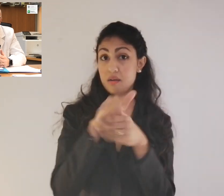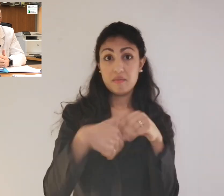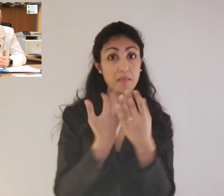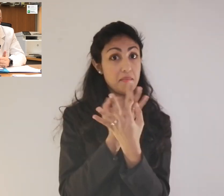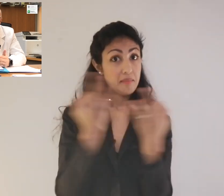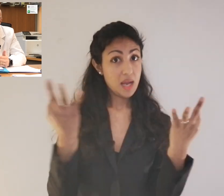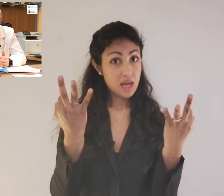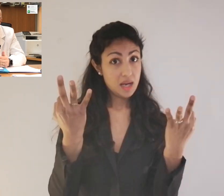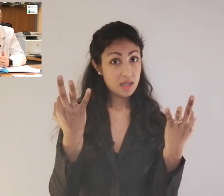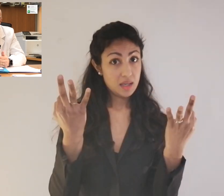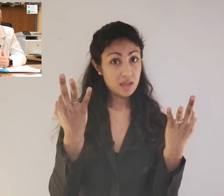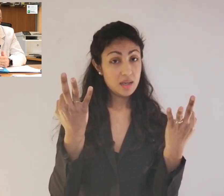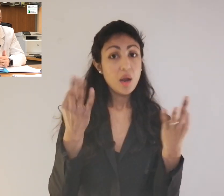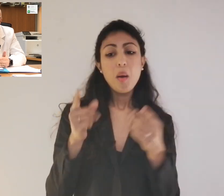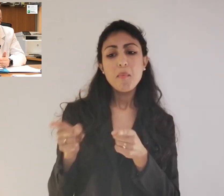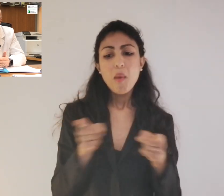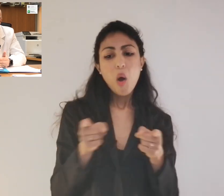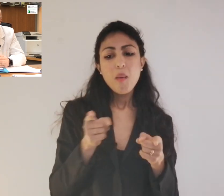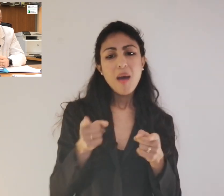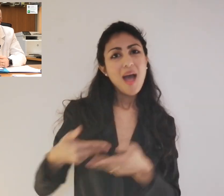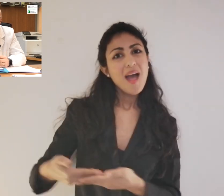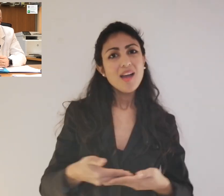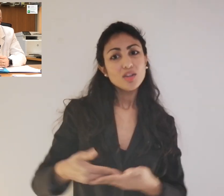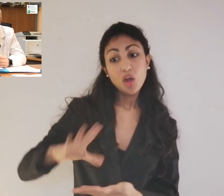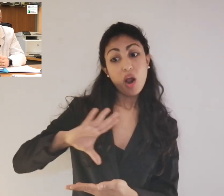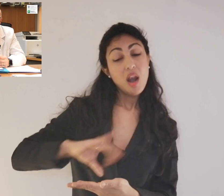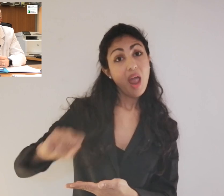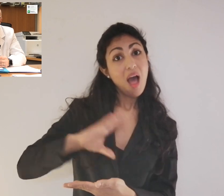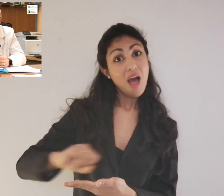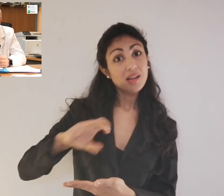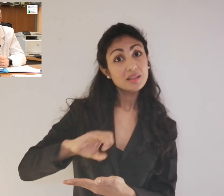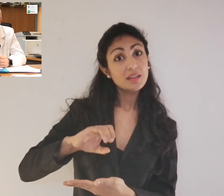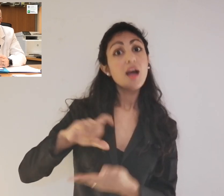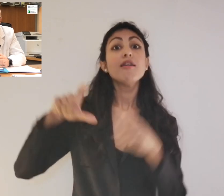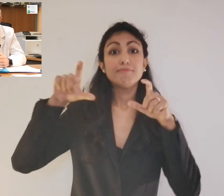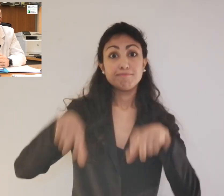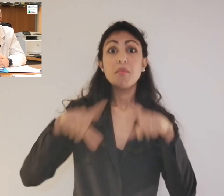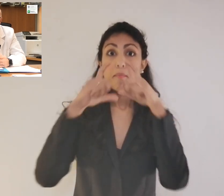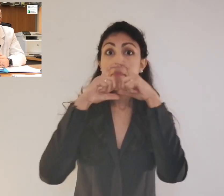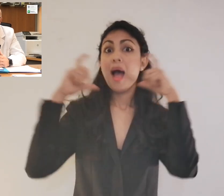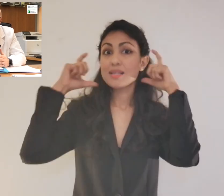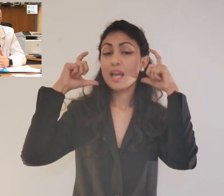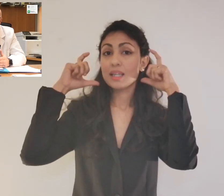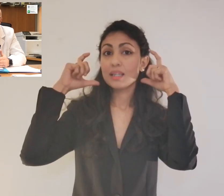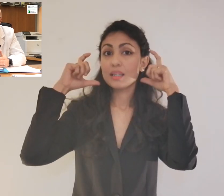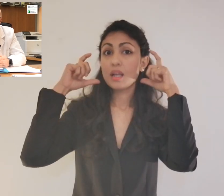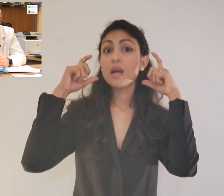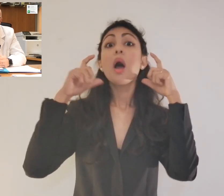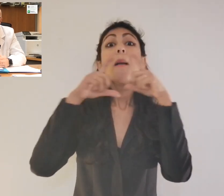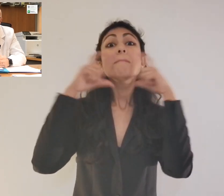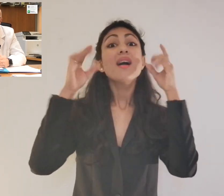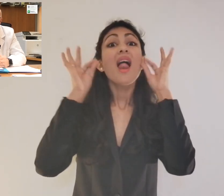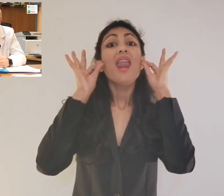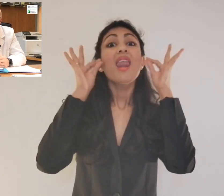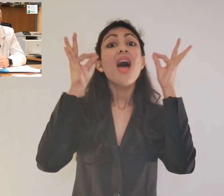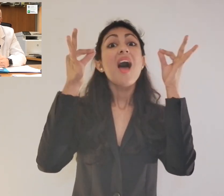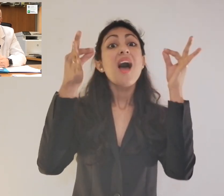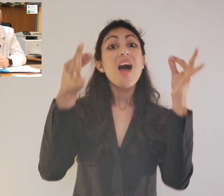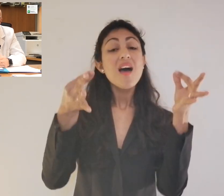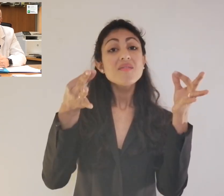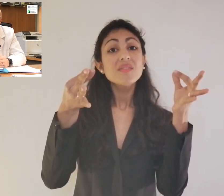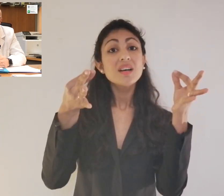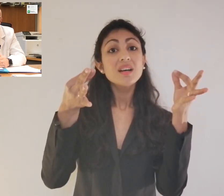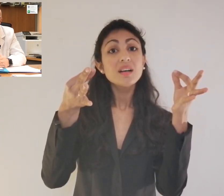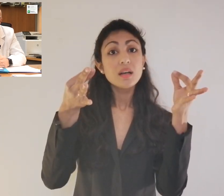si tiene il neonato vicino durante la fase dell'allattamento. E quando non si indossa la mascherina, tenere